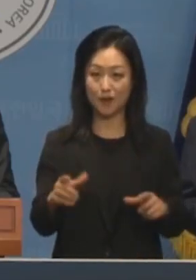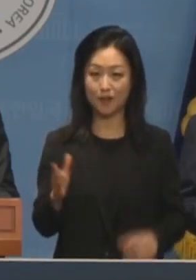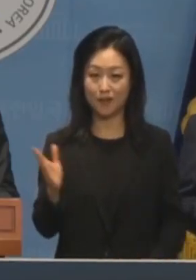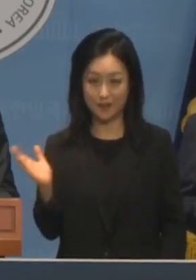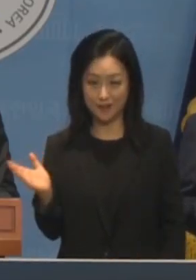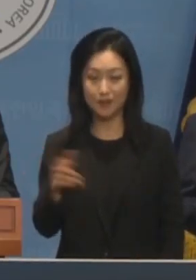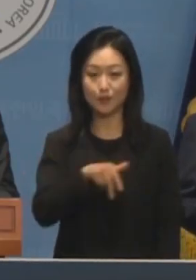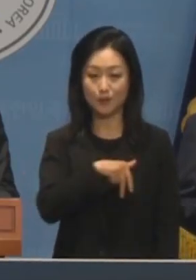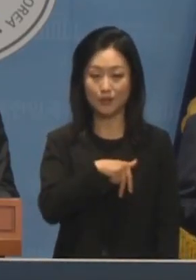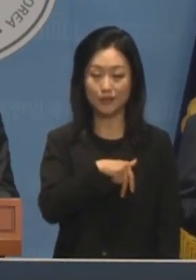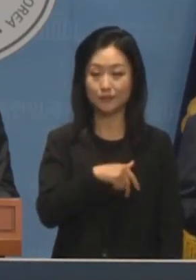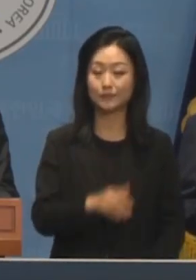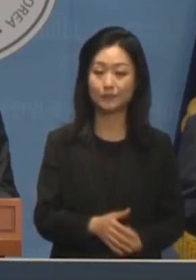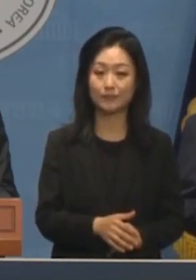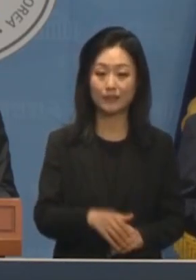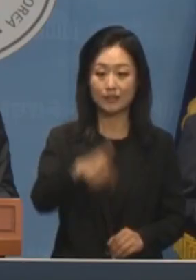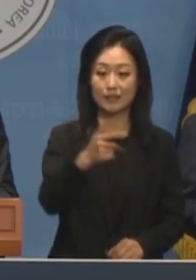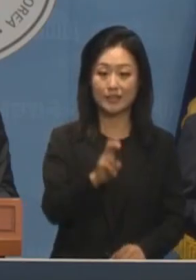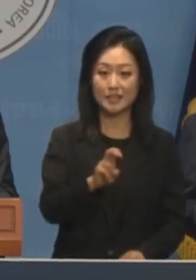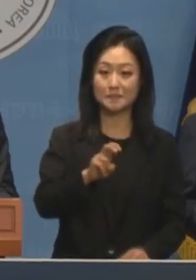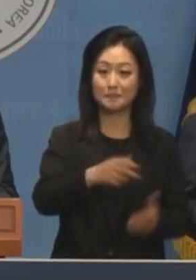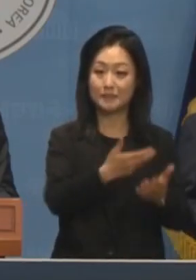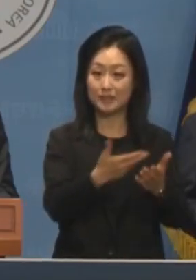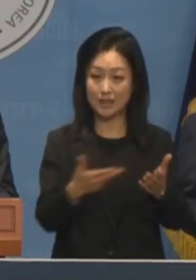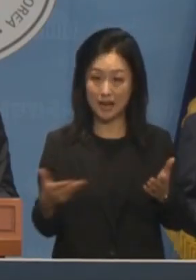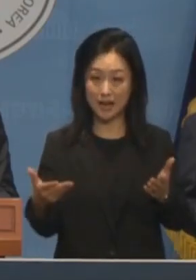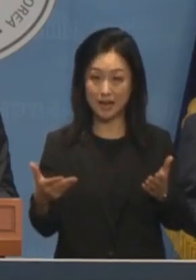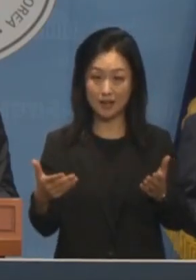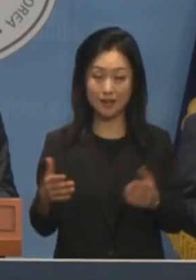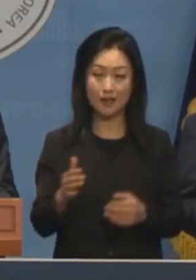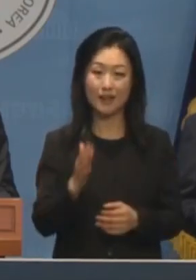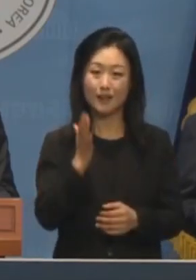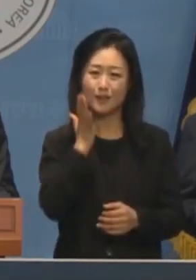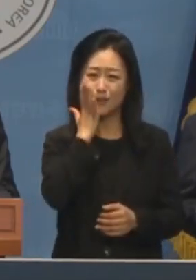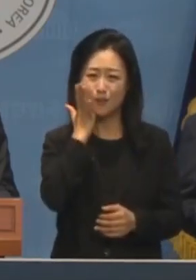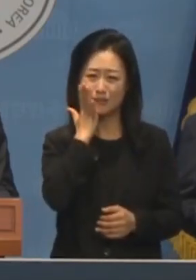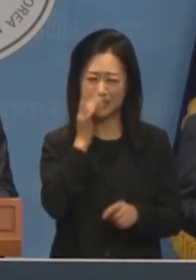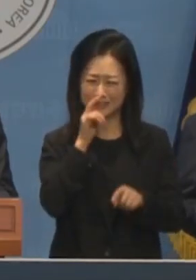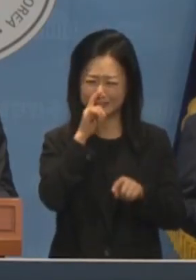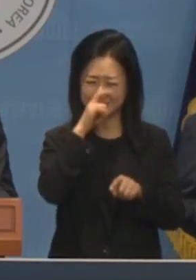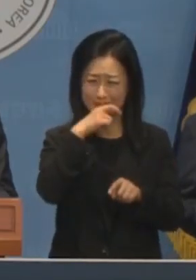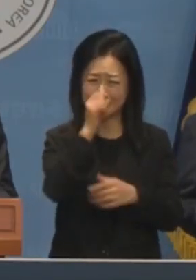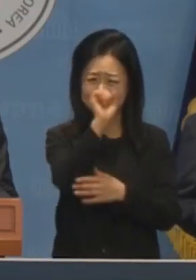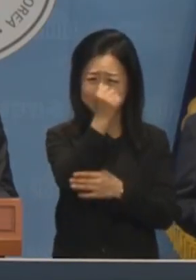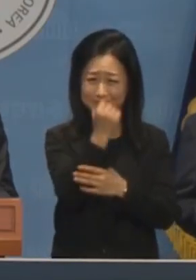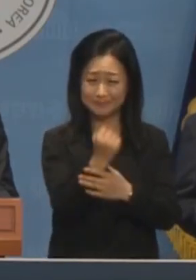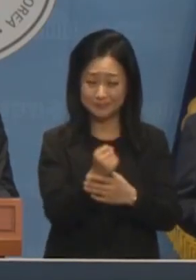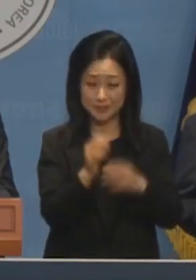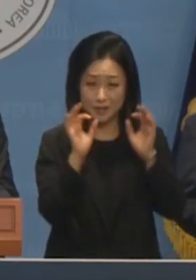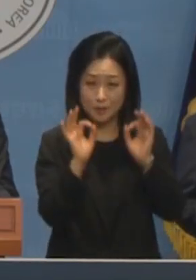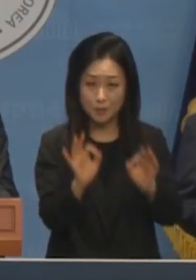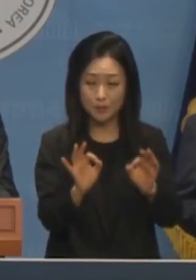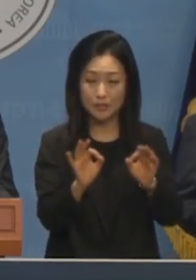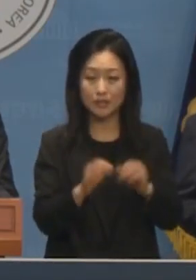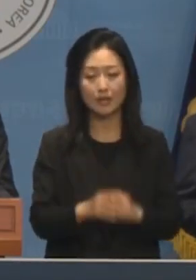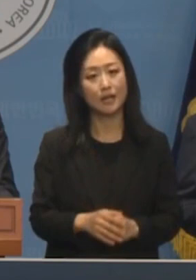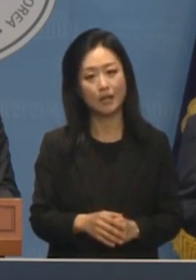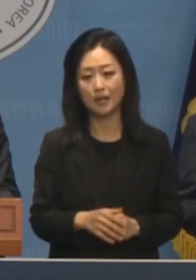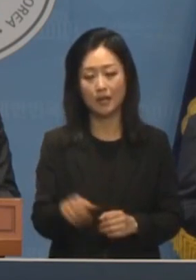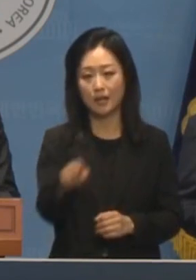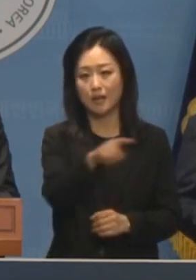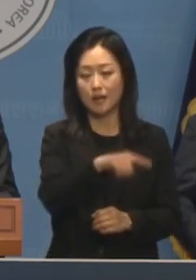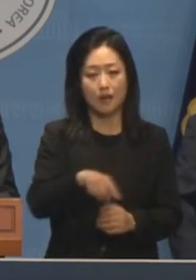조사 결과 WHO 기준치 68배 수준으로 윤석열 정부의 녹조 저감 대책